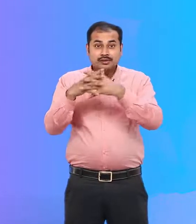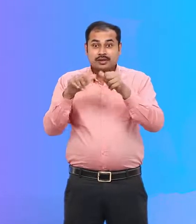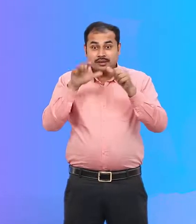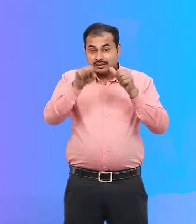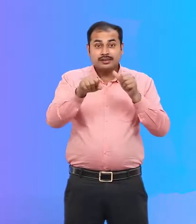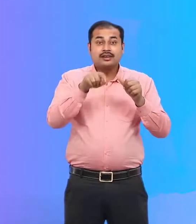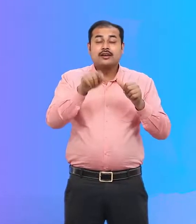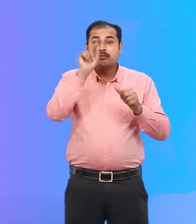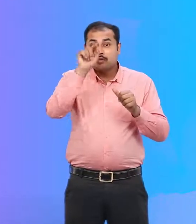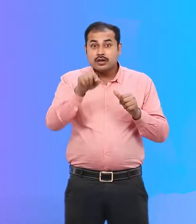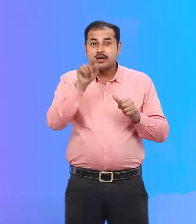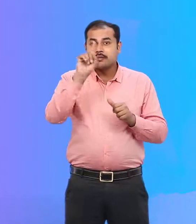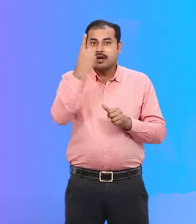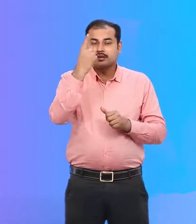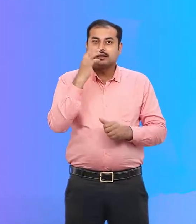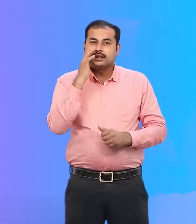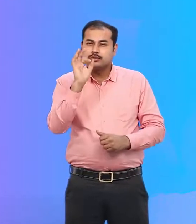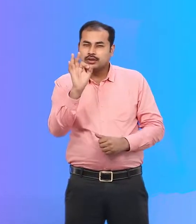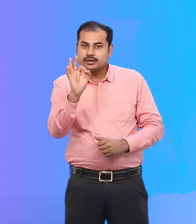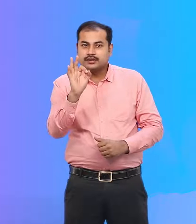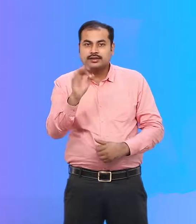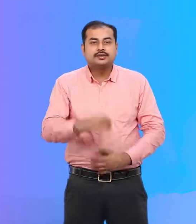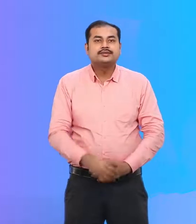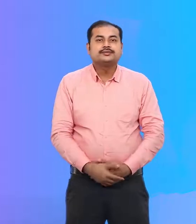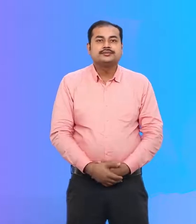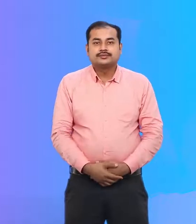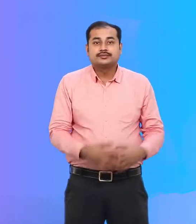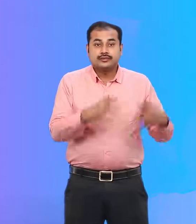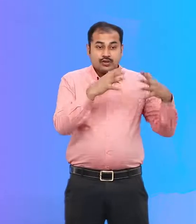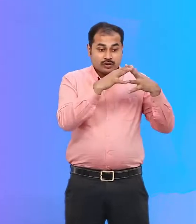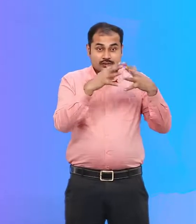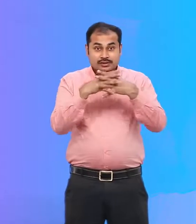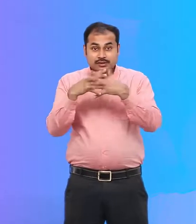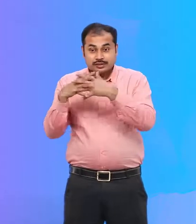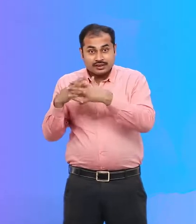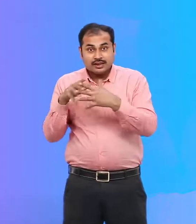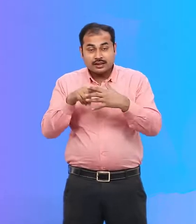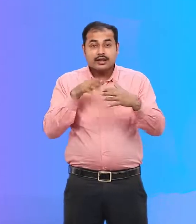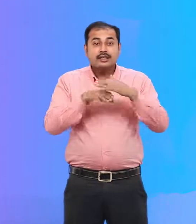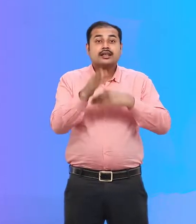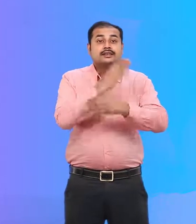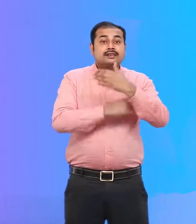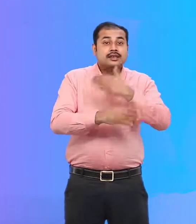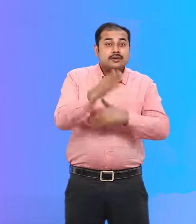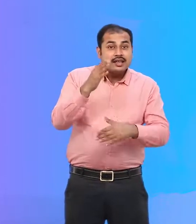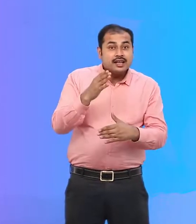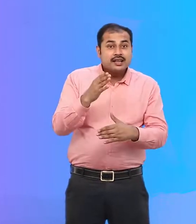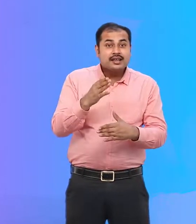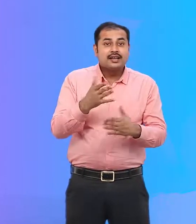पहली आवश्यकता है कि ऐसे वेबसाइट जिस तक दिव्यांगजन सहायक